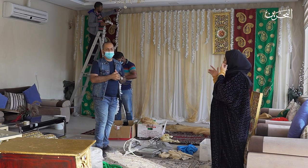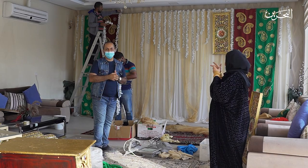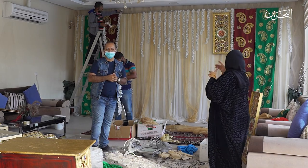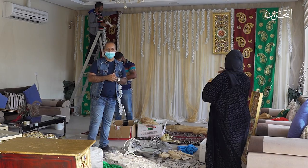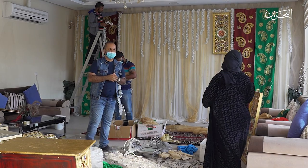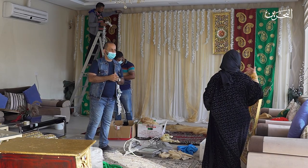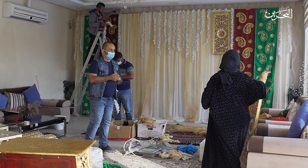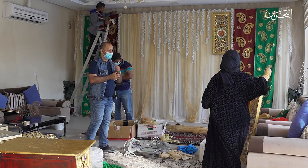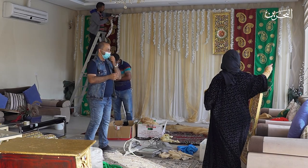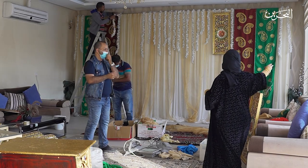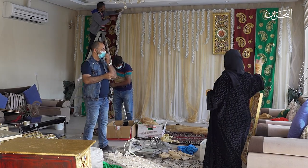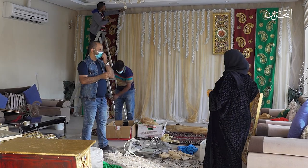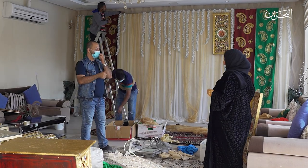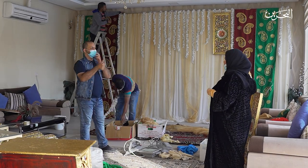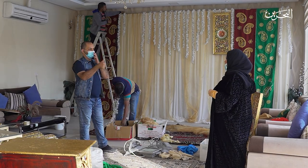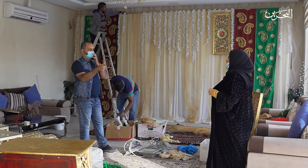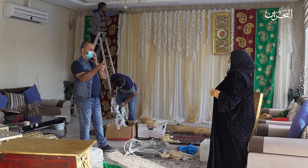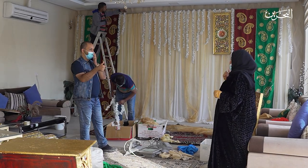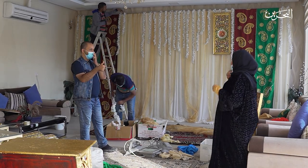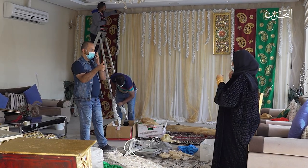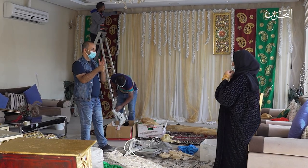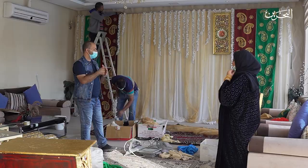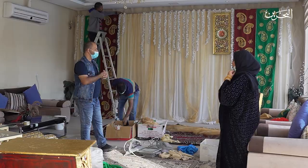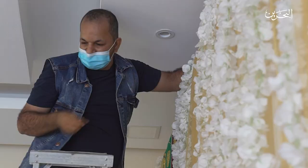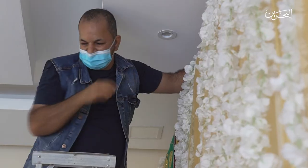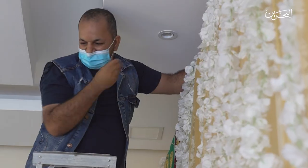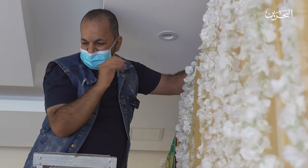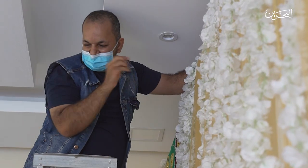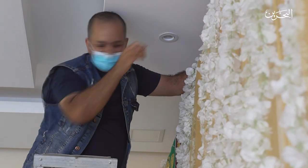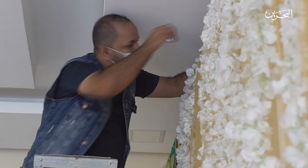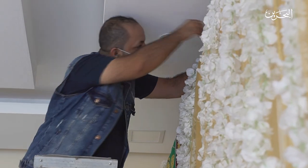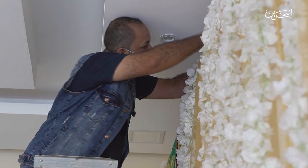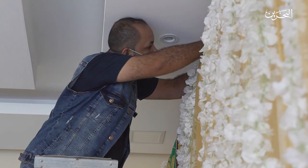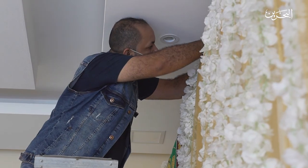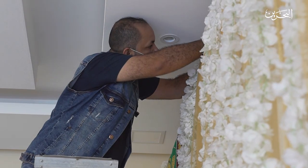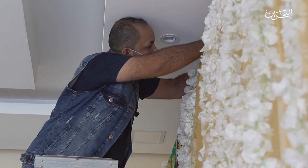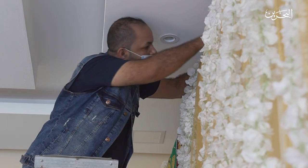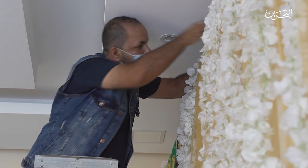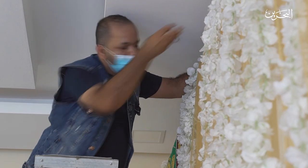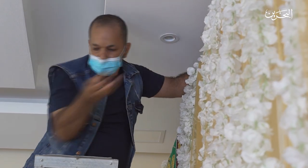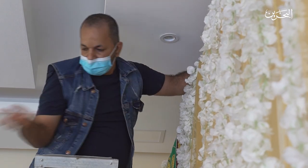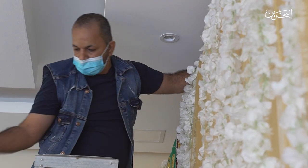بين النماذج المتميزة والمبدعة لفئة الصم في إدارة وتنظيم المناسبات.